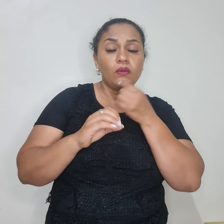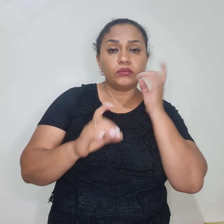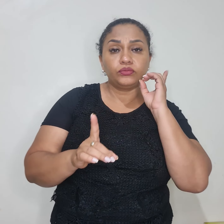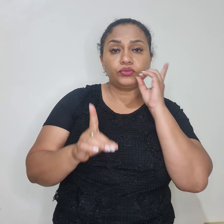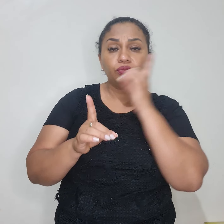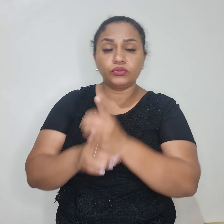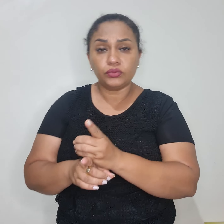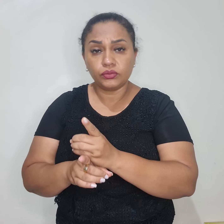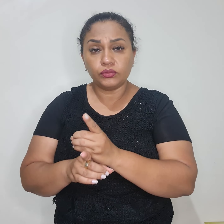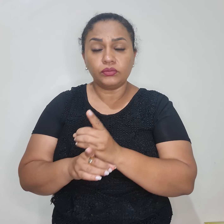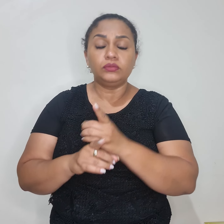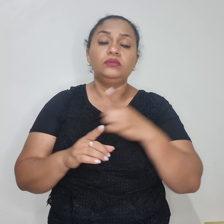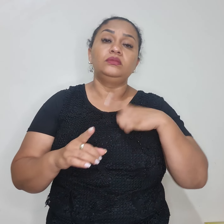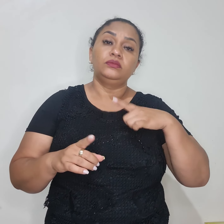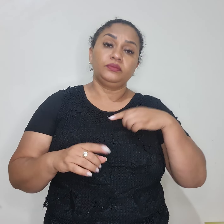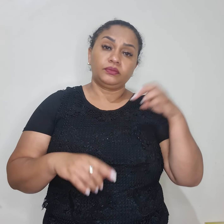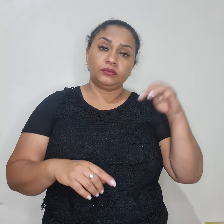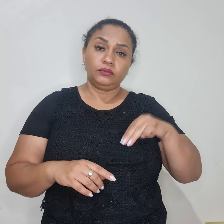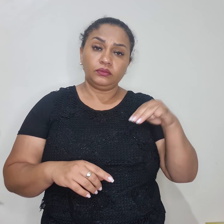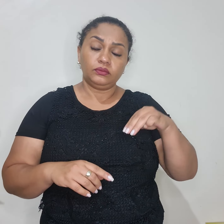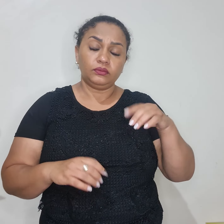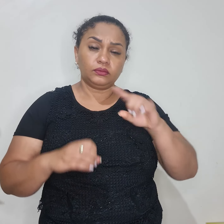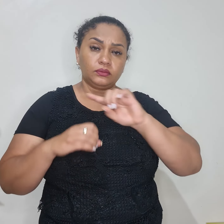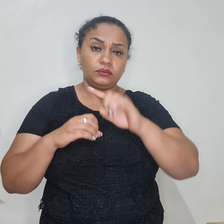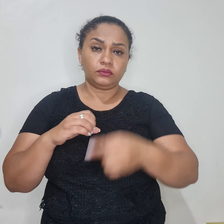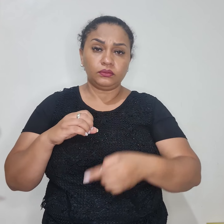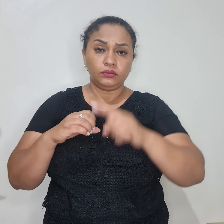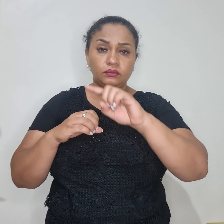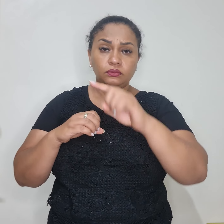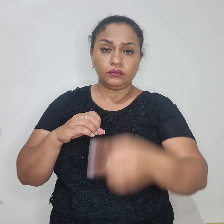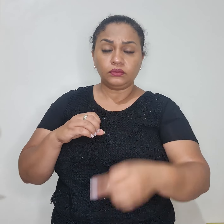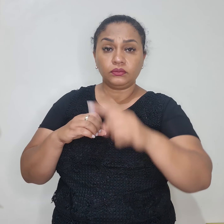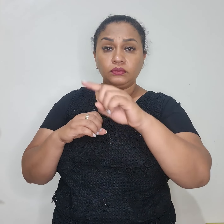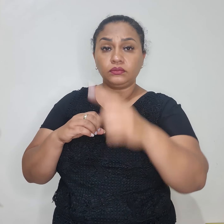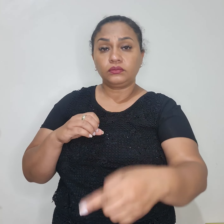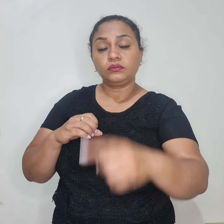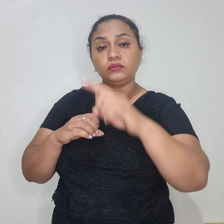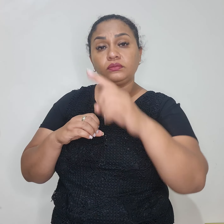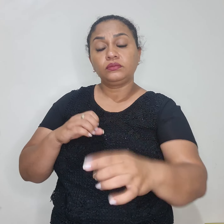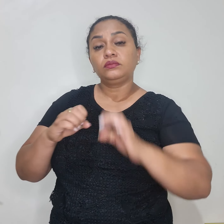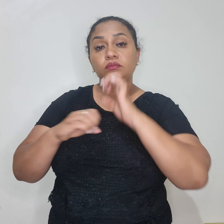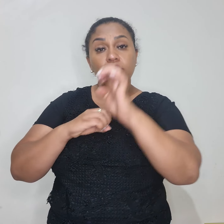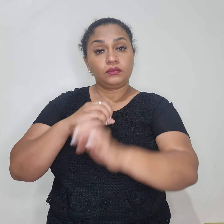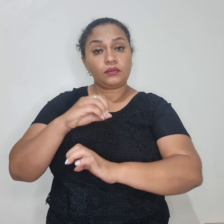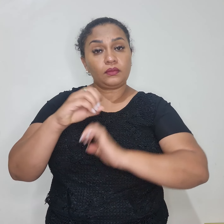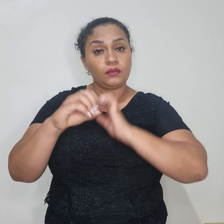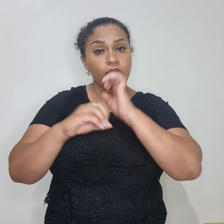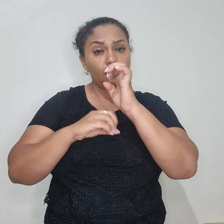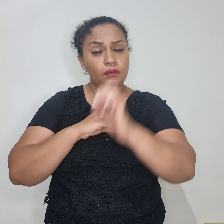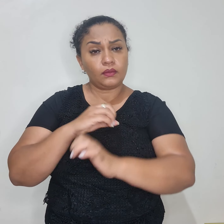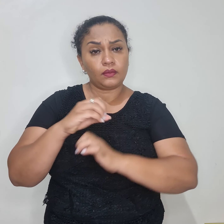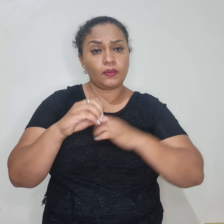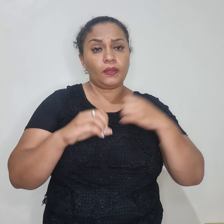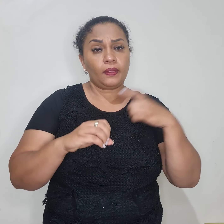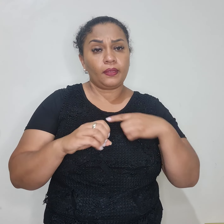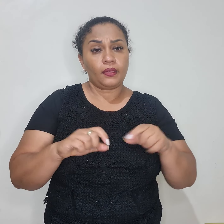através da matemática as regiões no espaço onde se encontra um elétron. É chamado assim o modelo dos